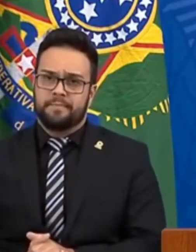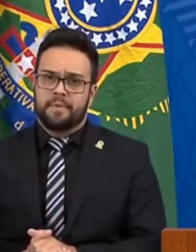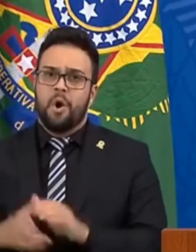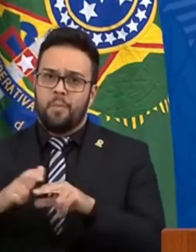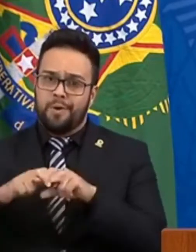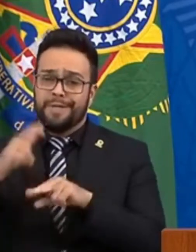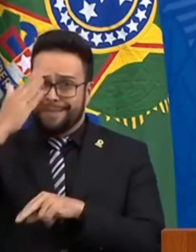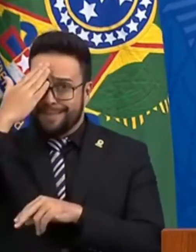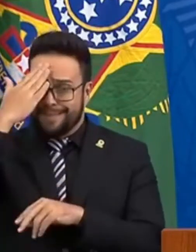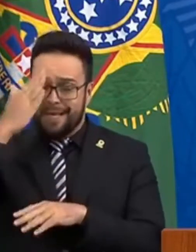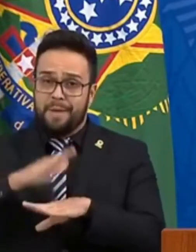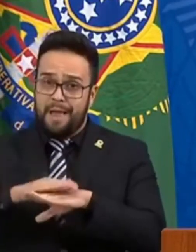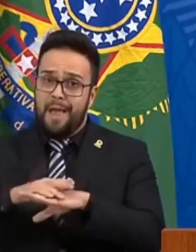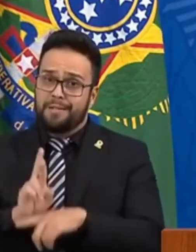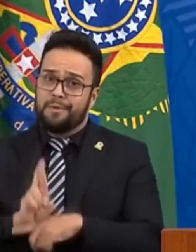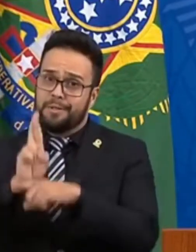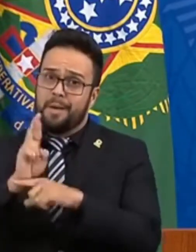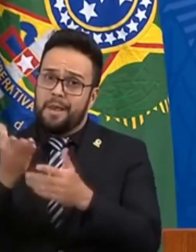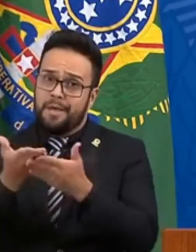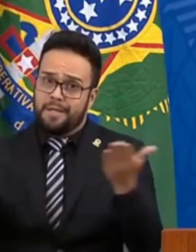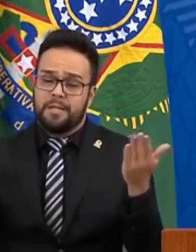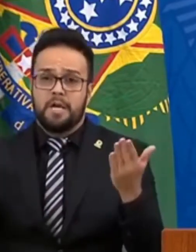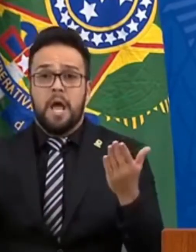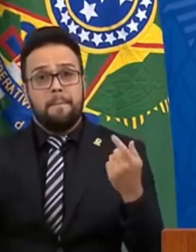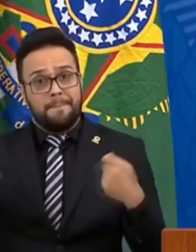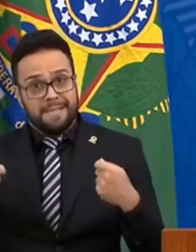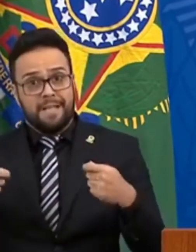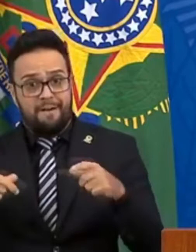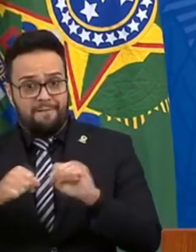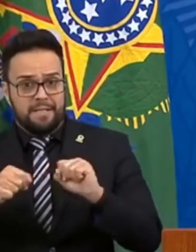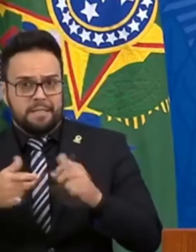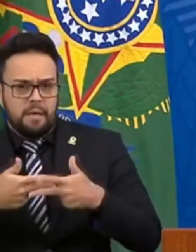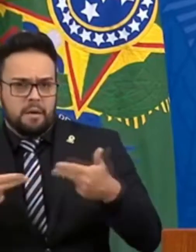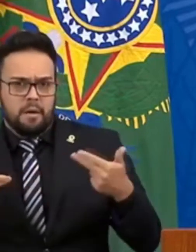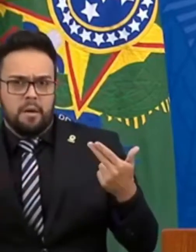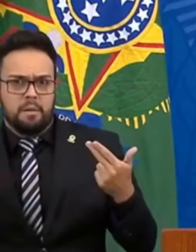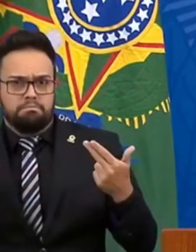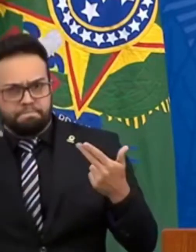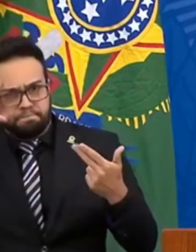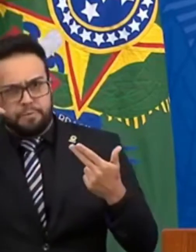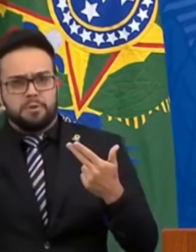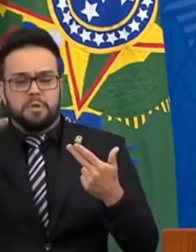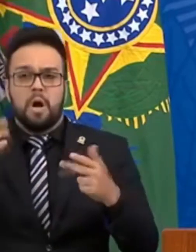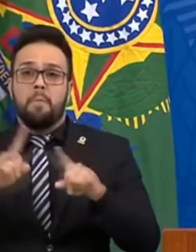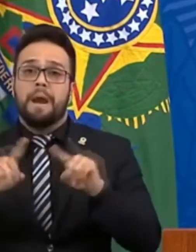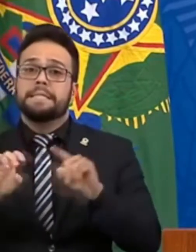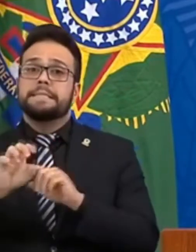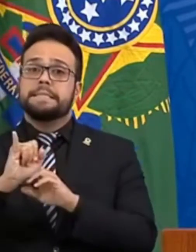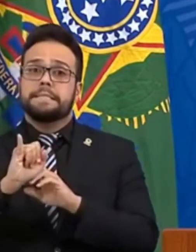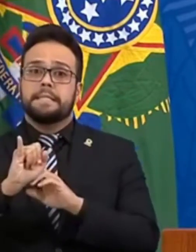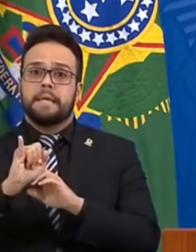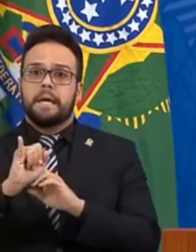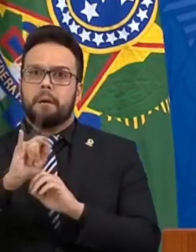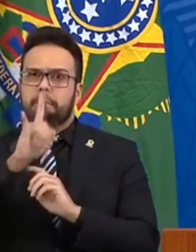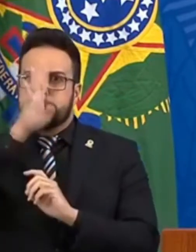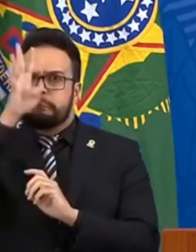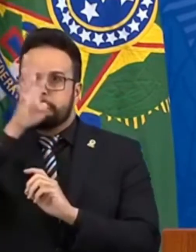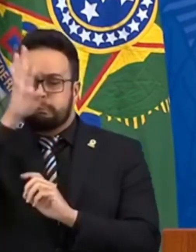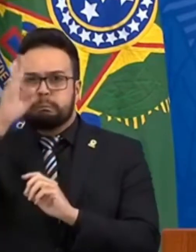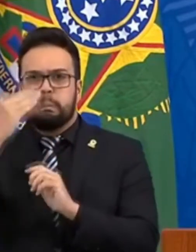alto o que o que fazer uma coisa tinho mais cedo pô ventura que exageravam